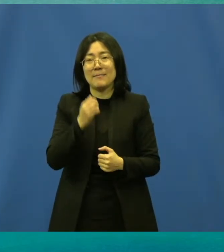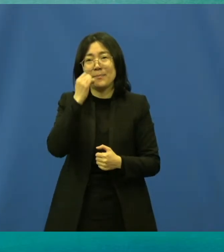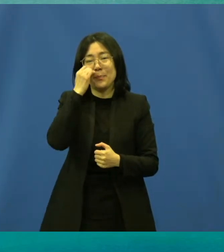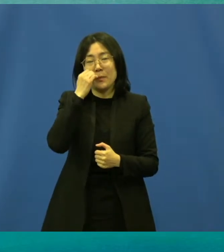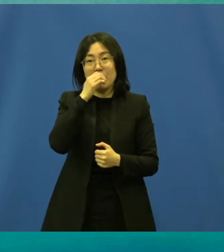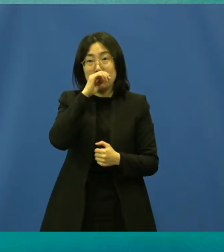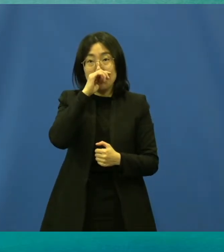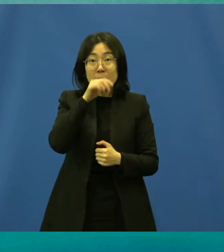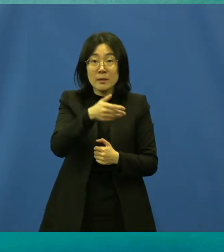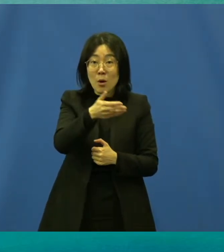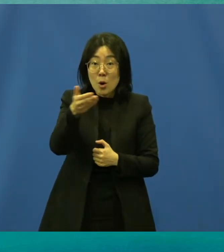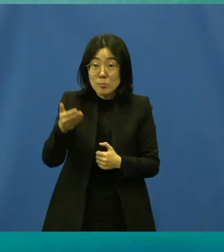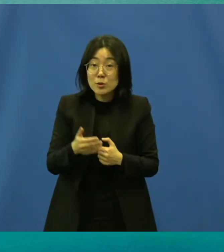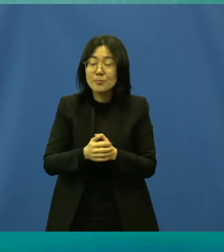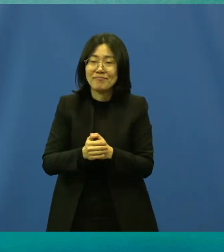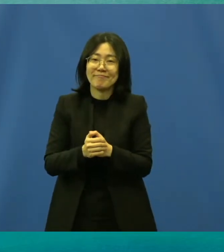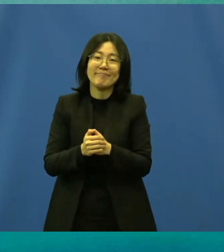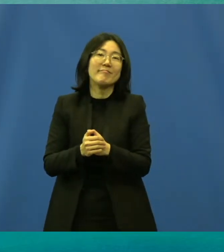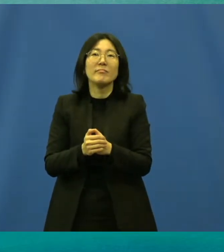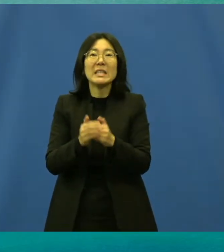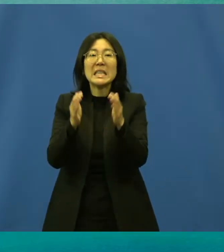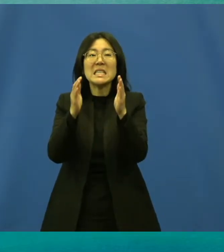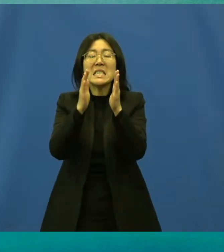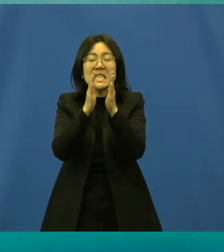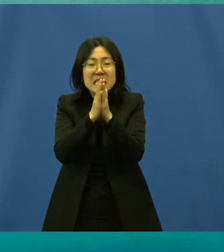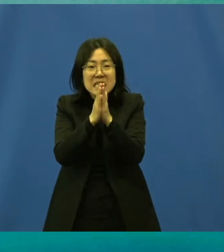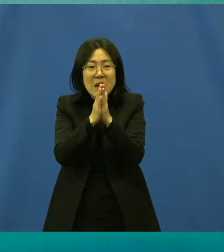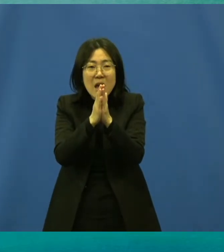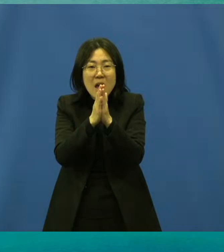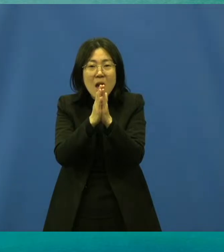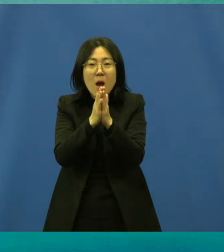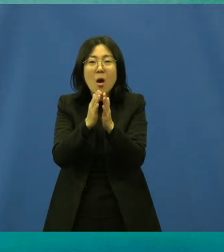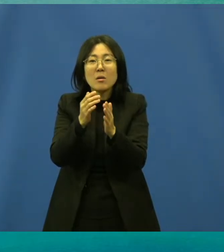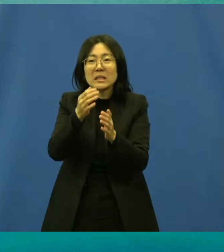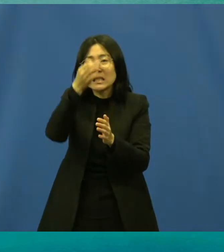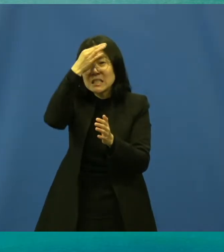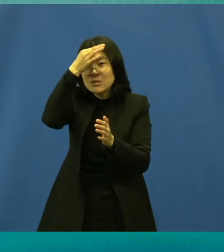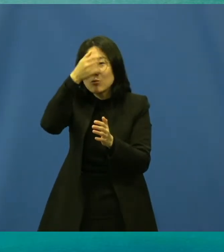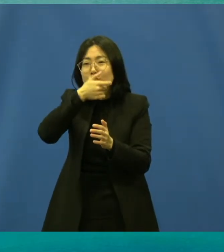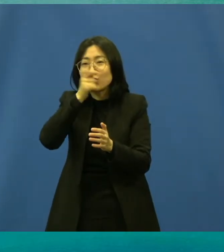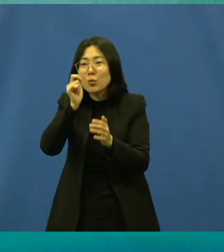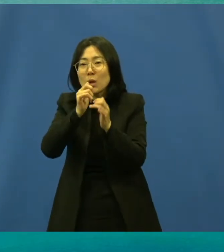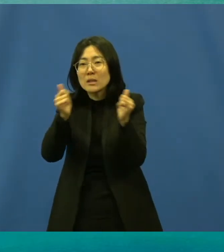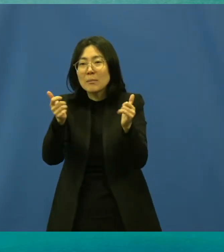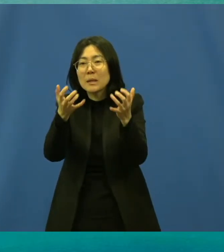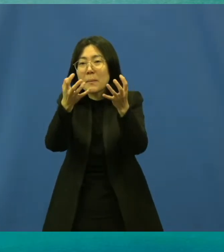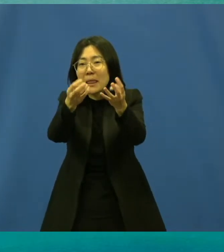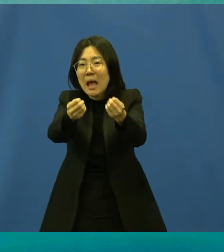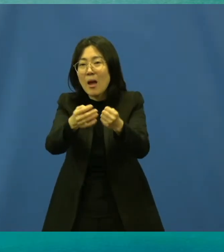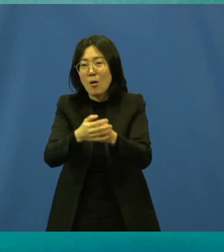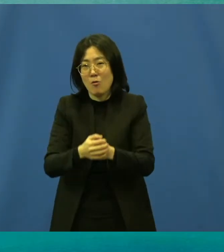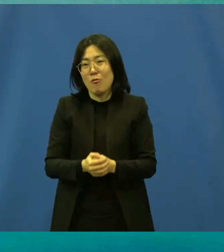기도를 배우지 않은 신자들이 의외로 너무 많습니다.